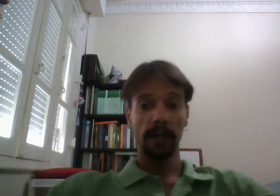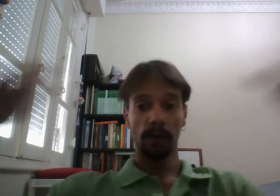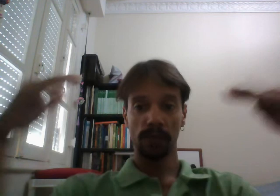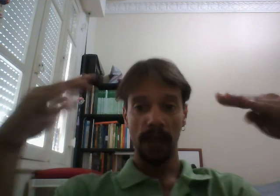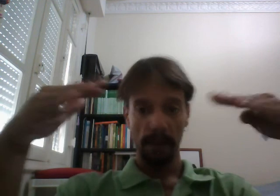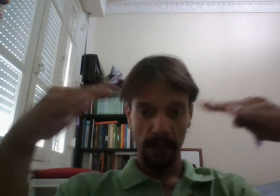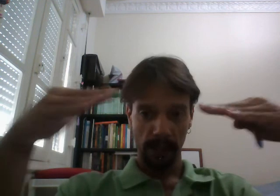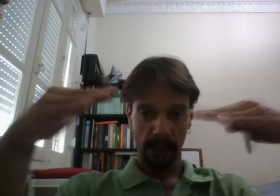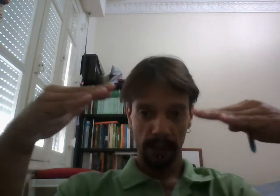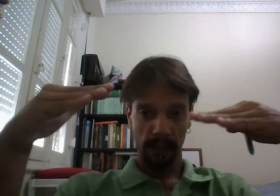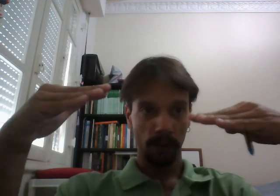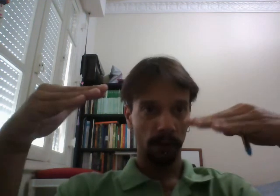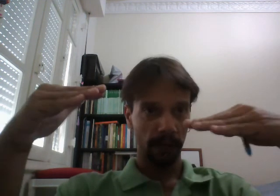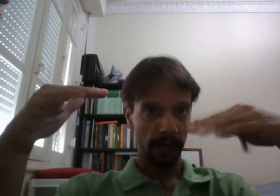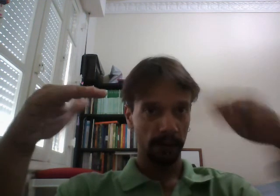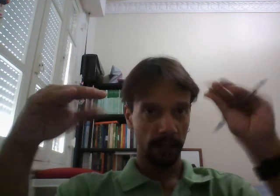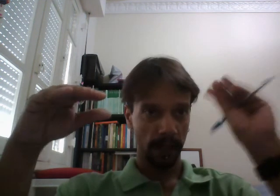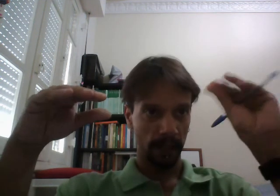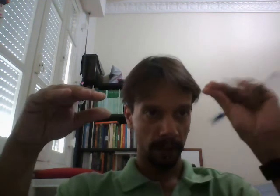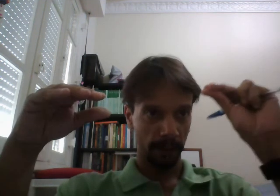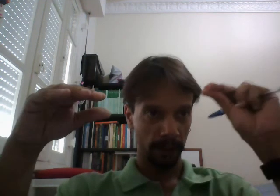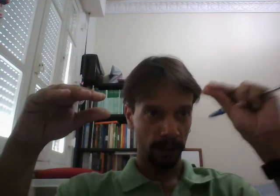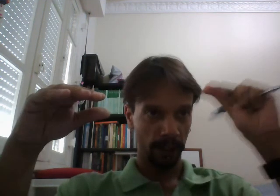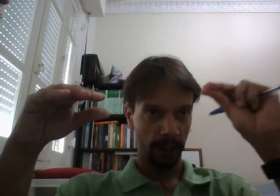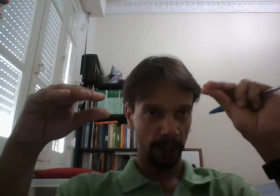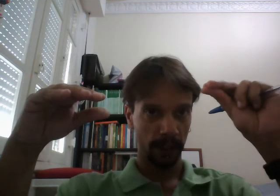se os gametas encontrados, né, na plantinha